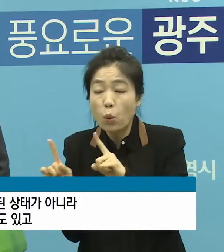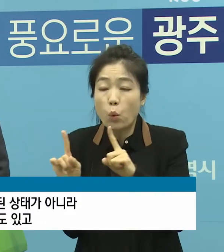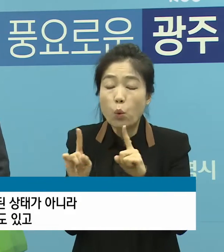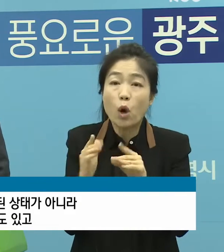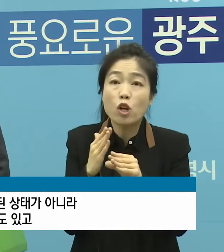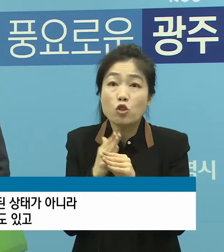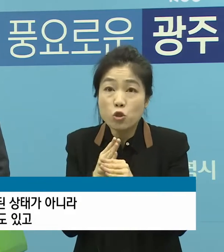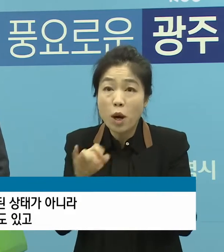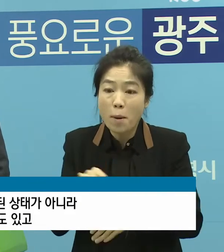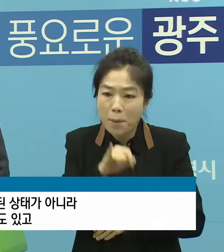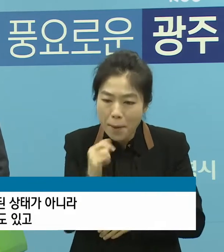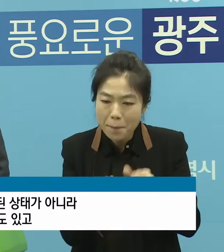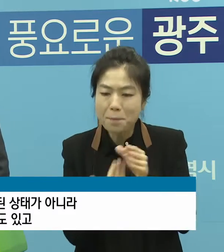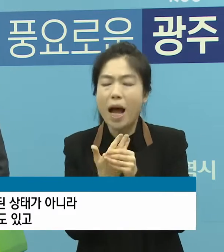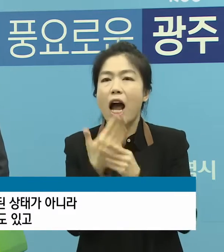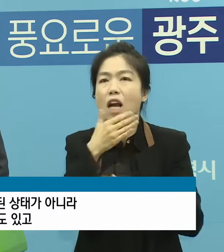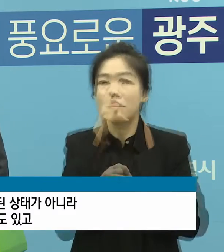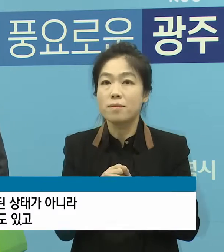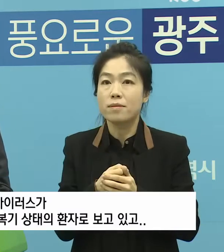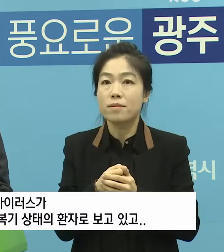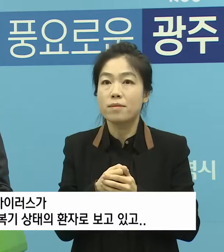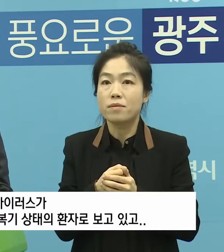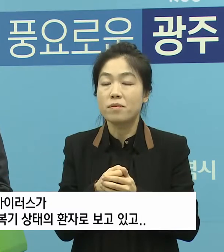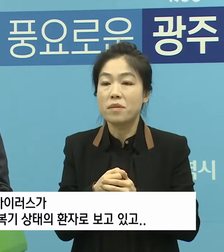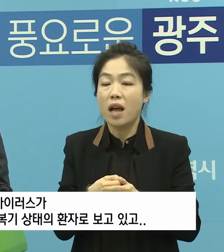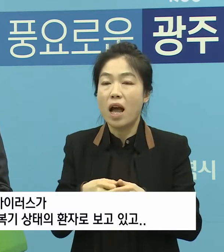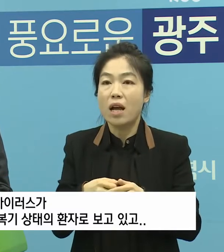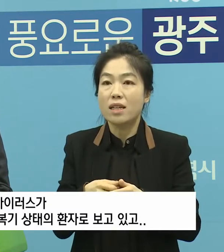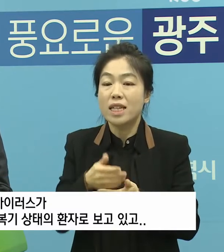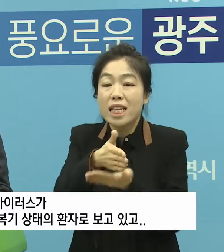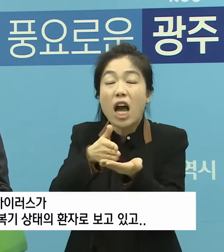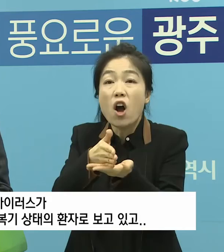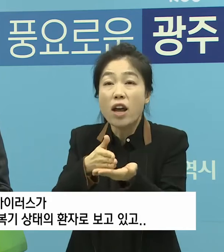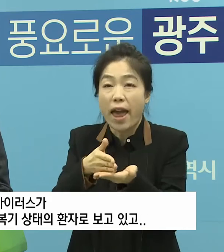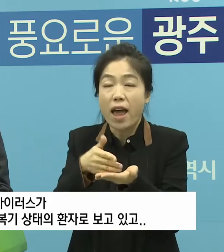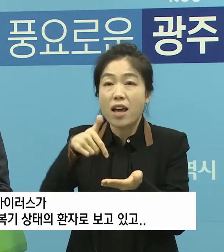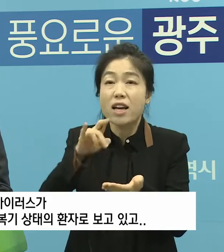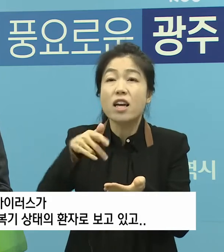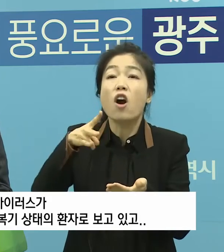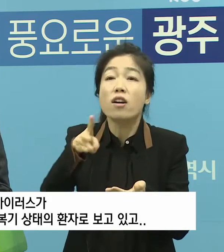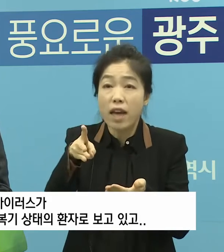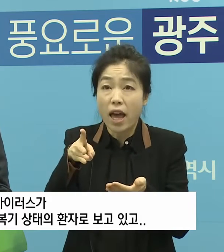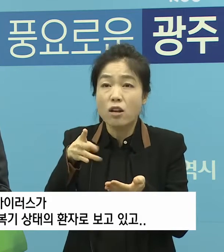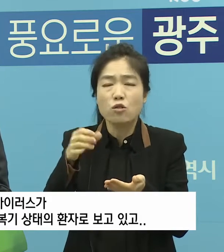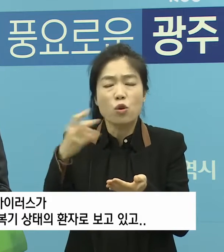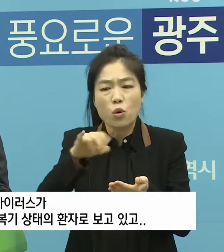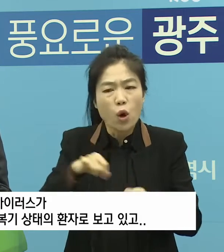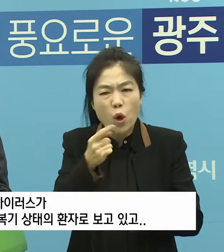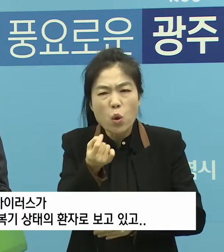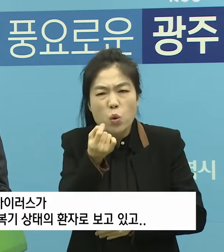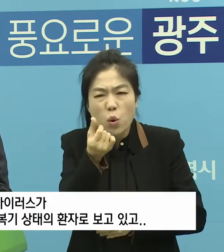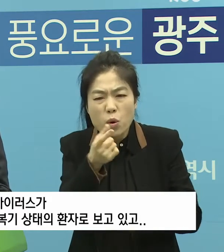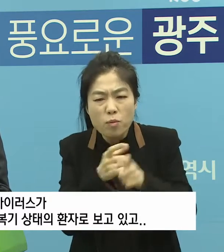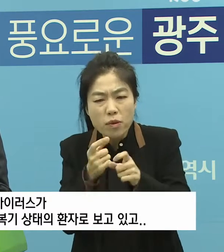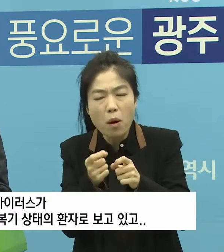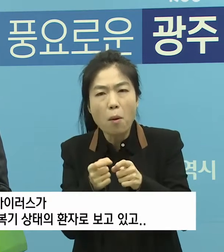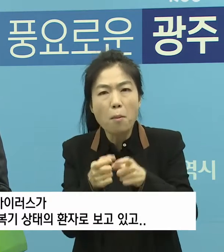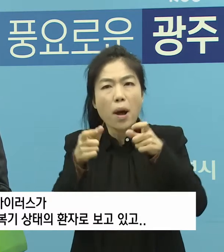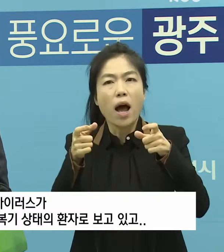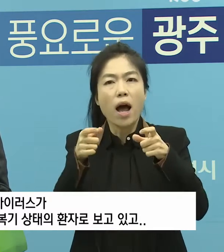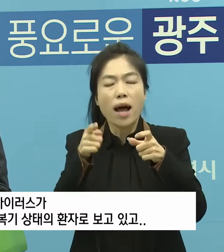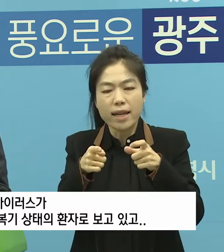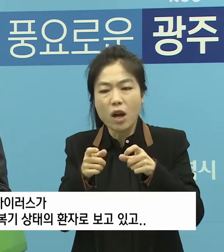상태에서 바이러스가 나올 수도 있고 경계 부분에 있을 수도 있고 아니면 바이러스가 약간 더 많이 나올 수도 있는